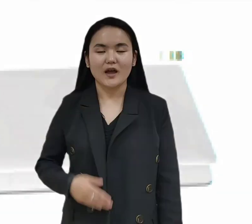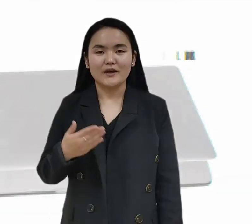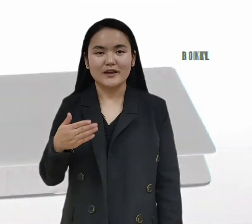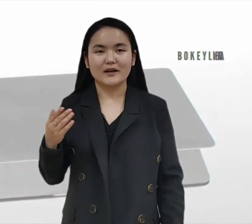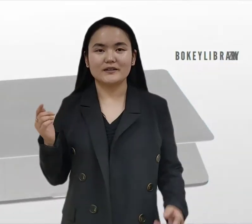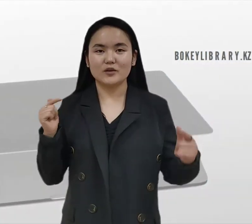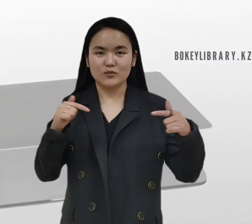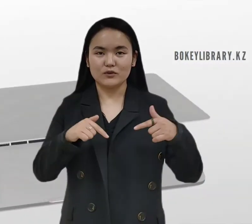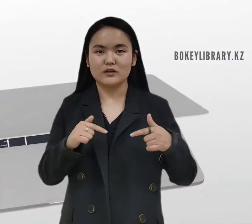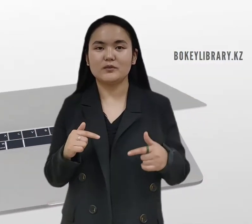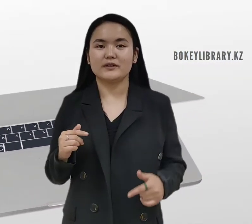Яғни,